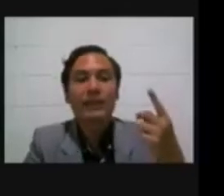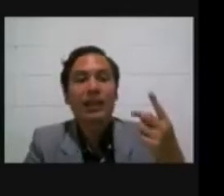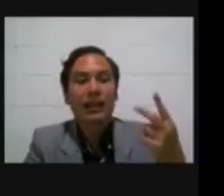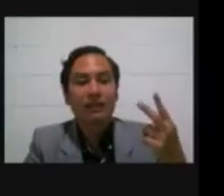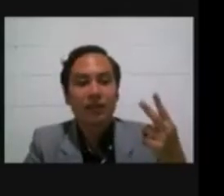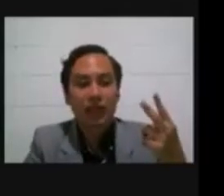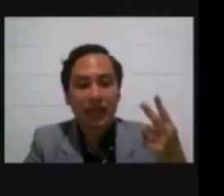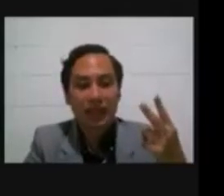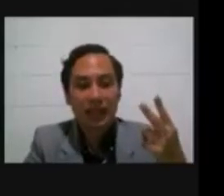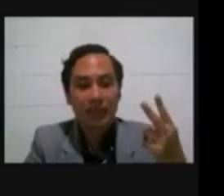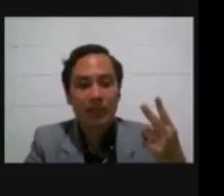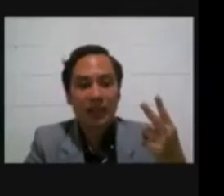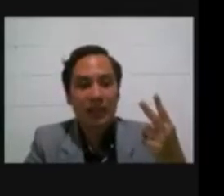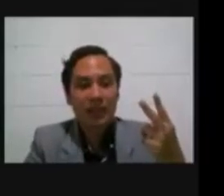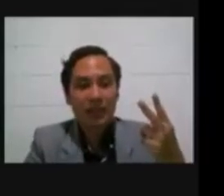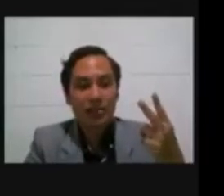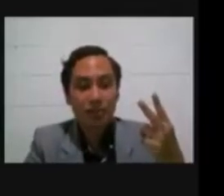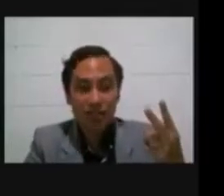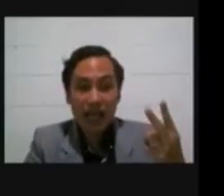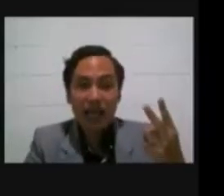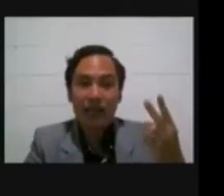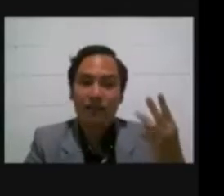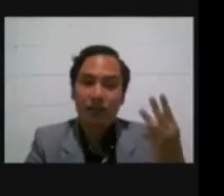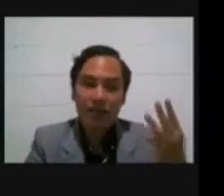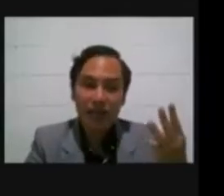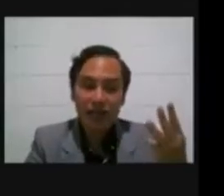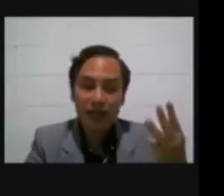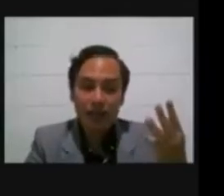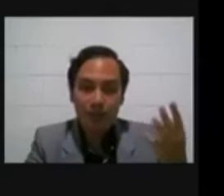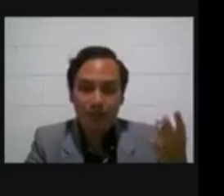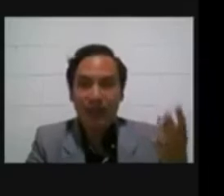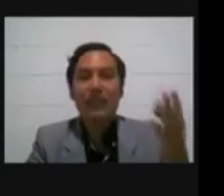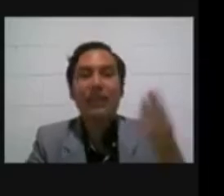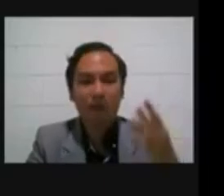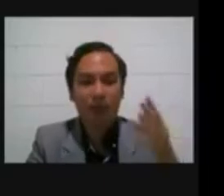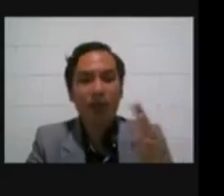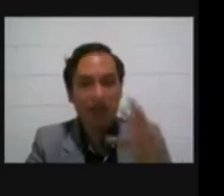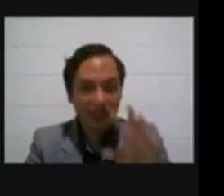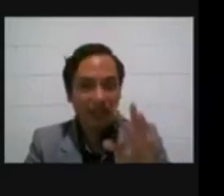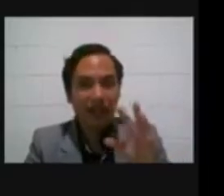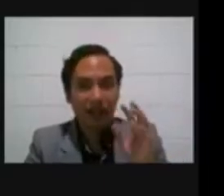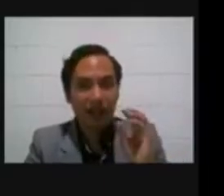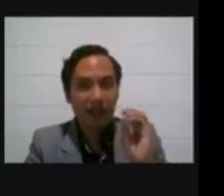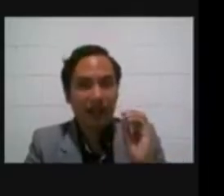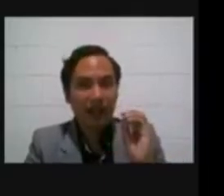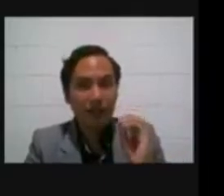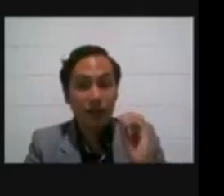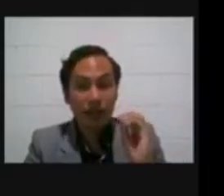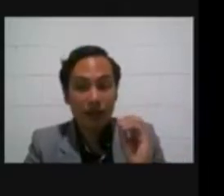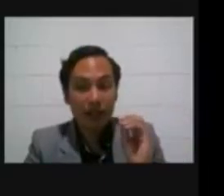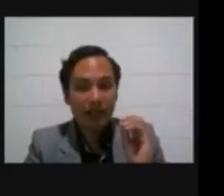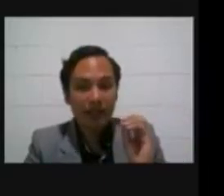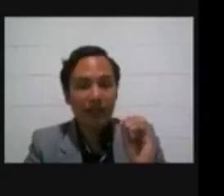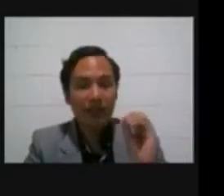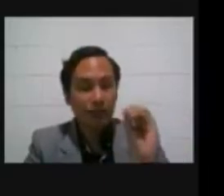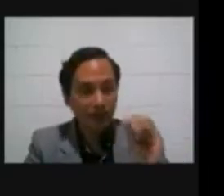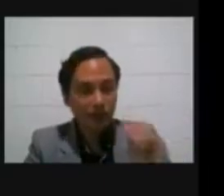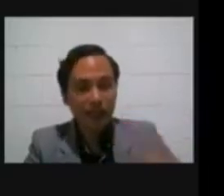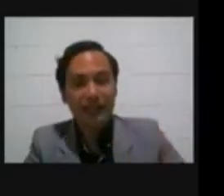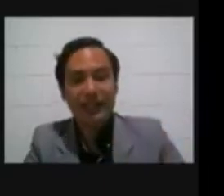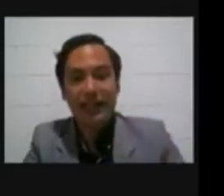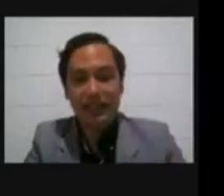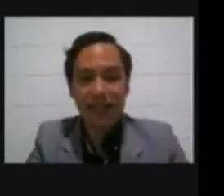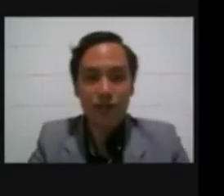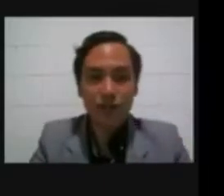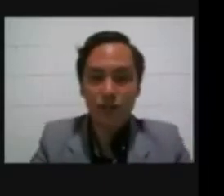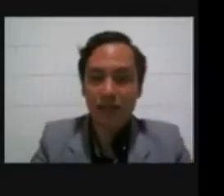tradicional, al enfoque social, al enfoque médico, y vamos a ver la forma correcta con un